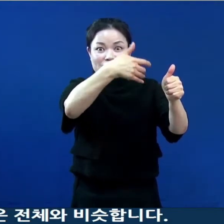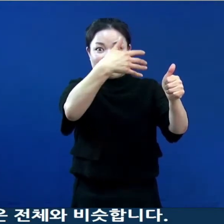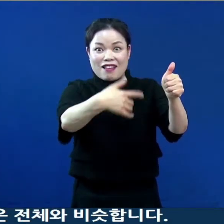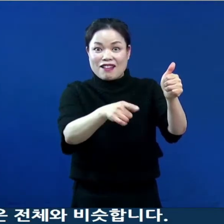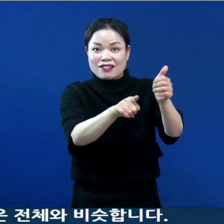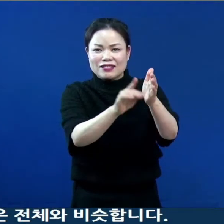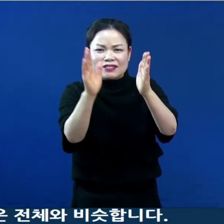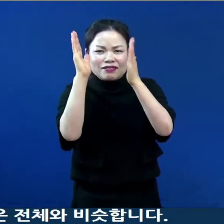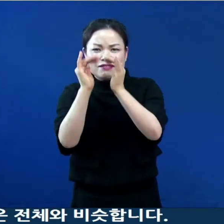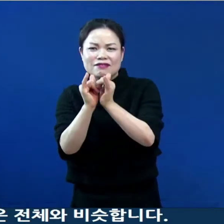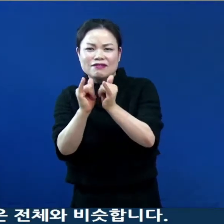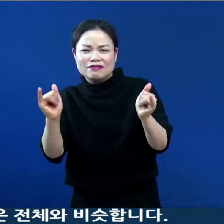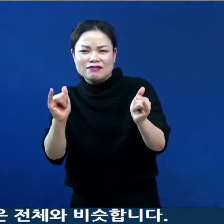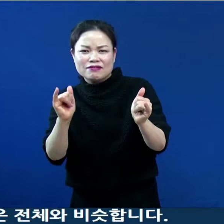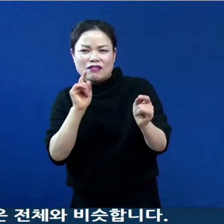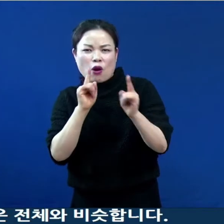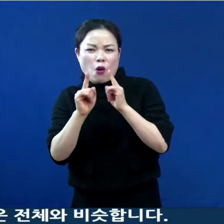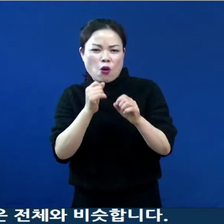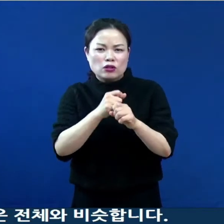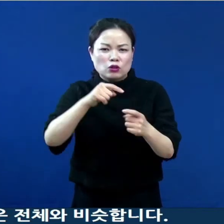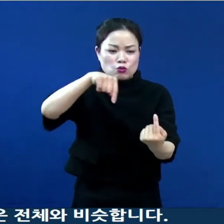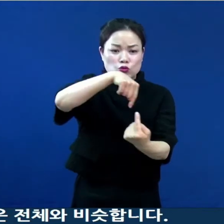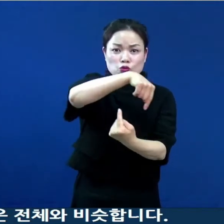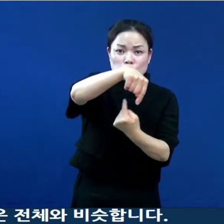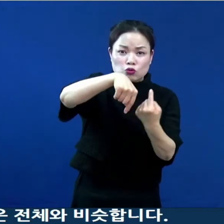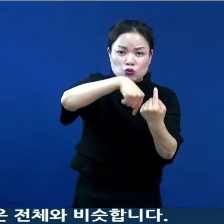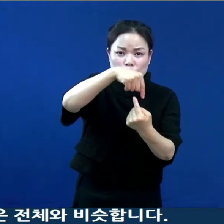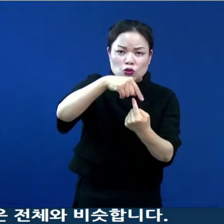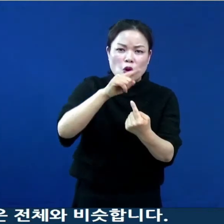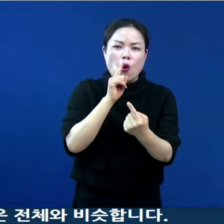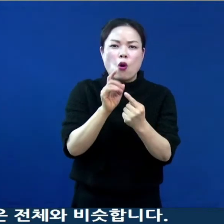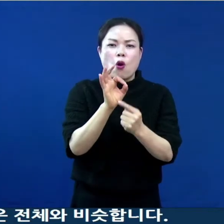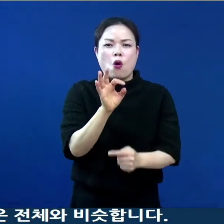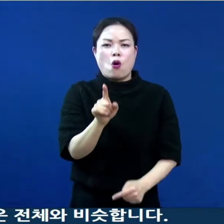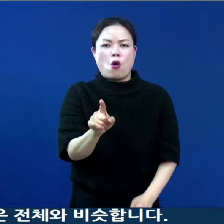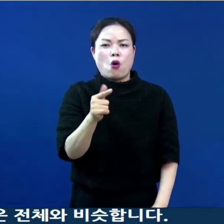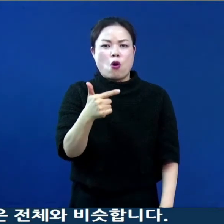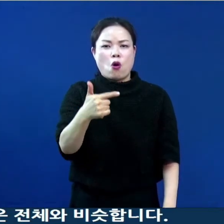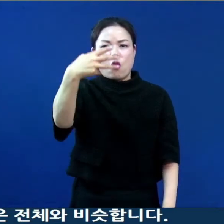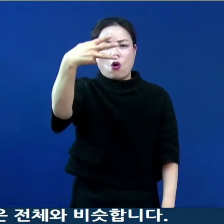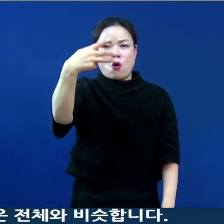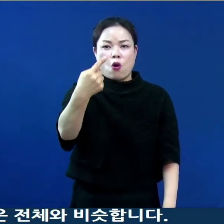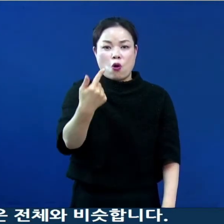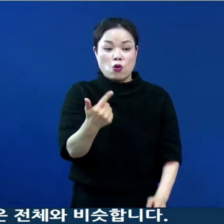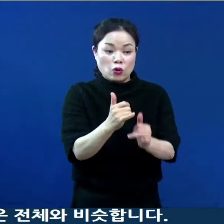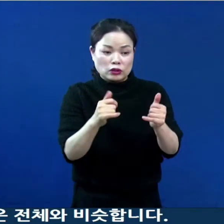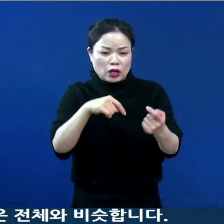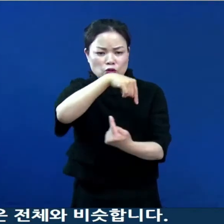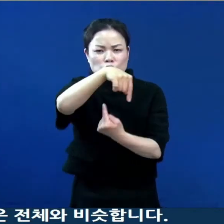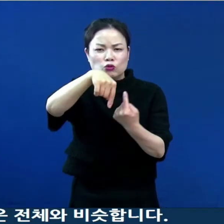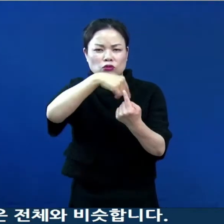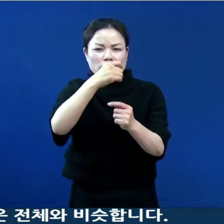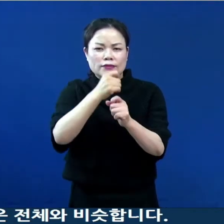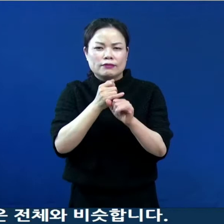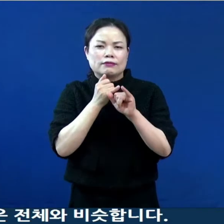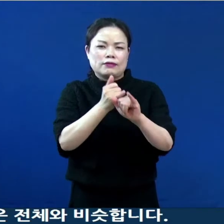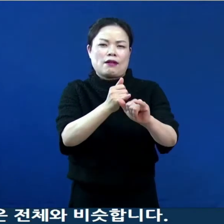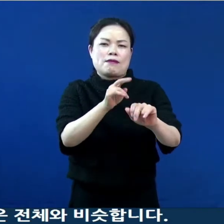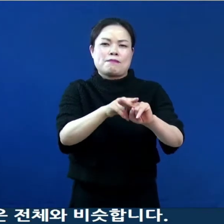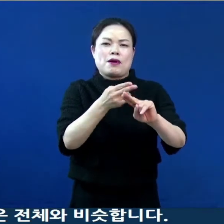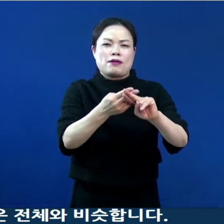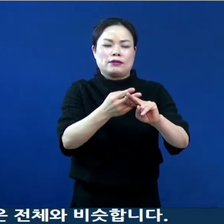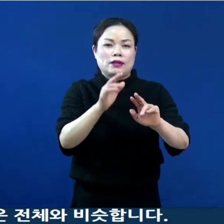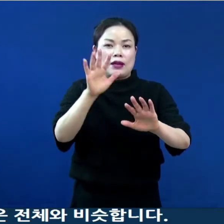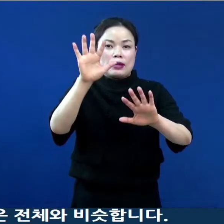신학자입니다. 언론사를 운영한 언론인이었습니다. 동시에 네덜란드 수상을 지냈습니다.